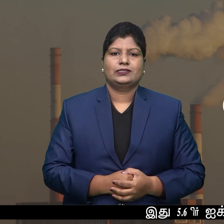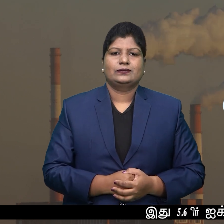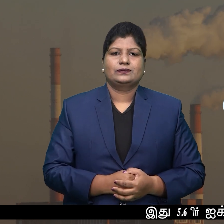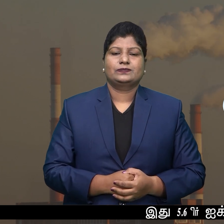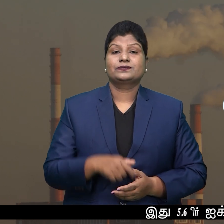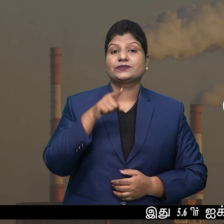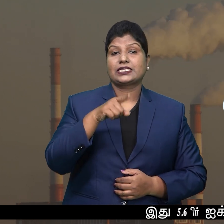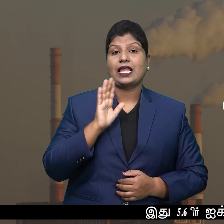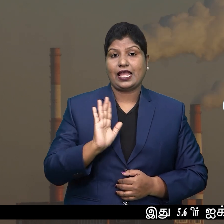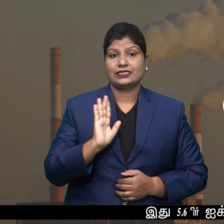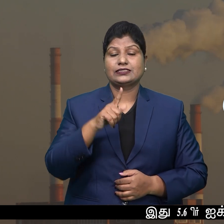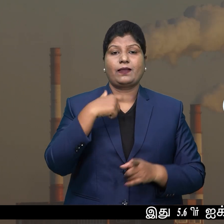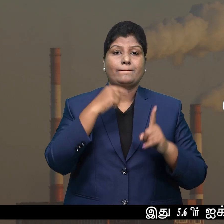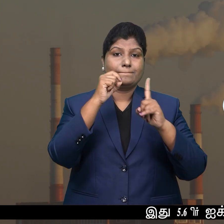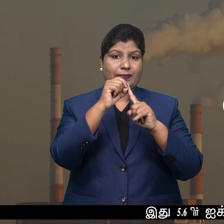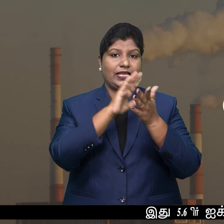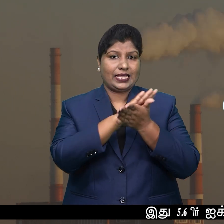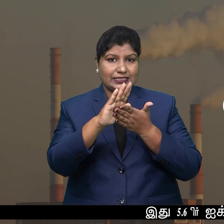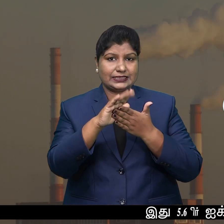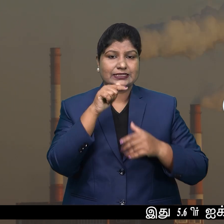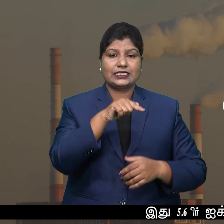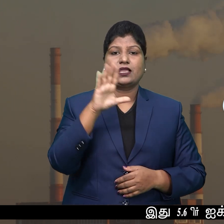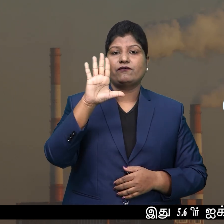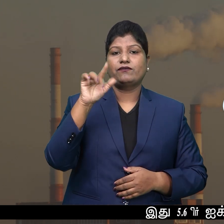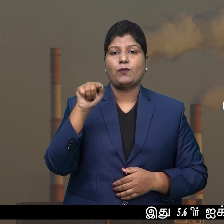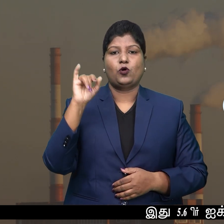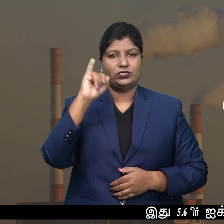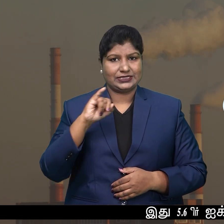இது 5.6 pH ஐ கொண்டுள்ளது.